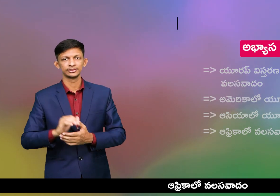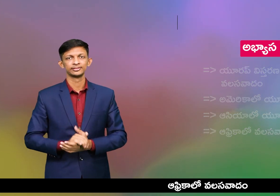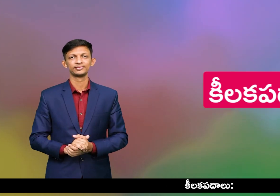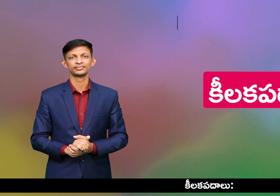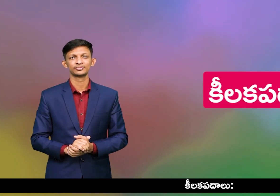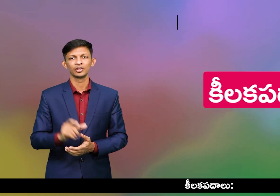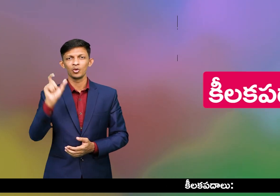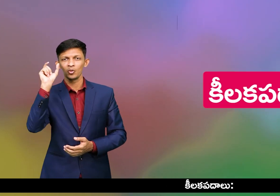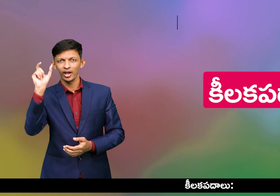కీలక పదాలు: